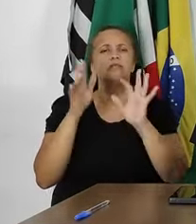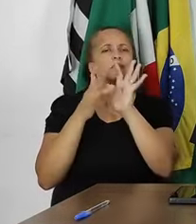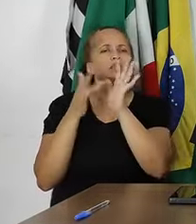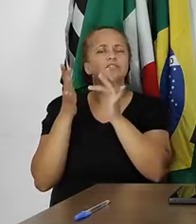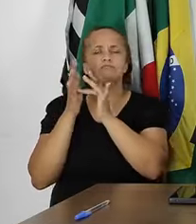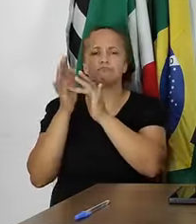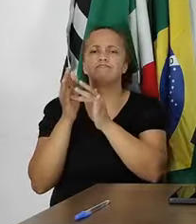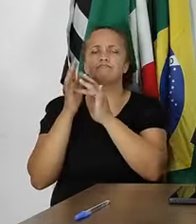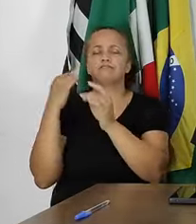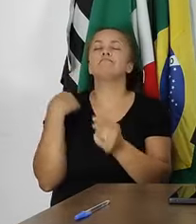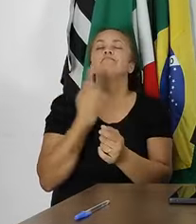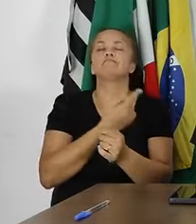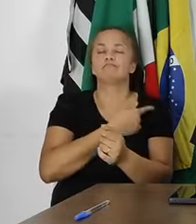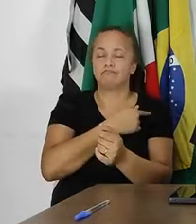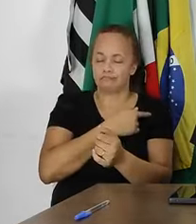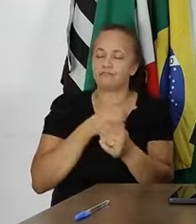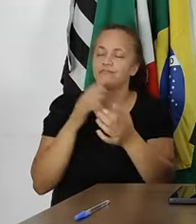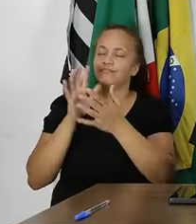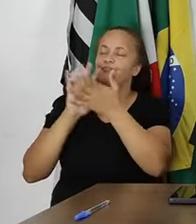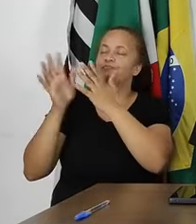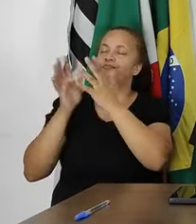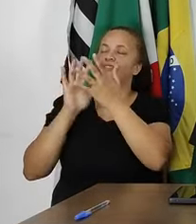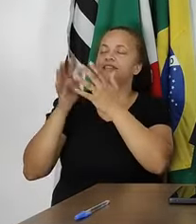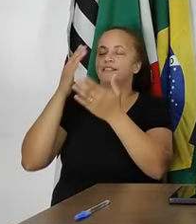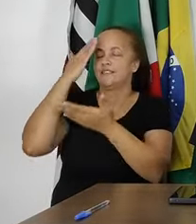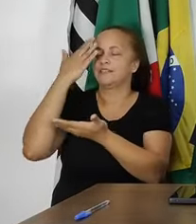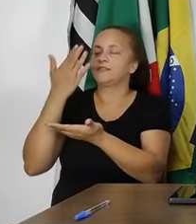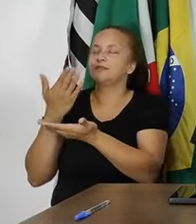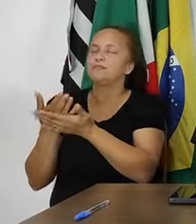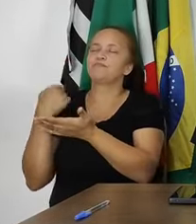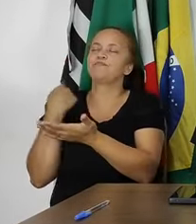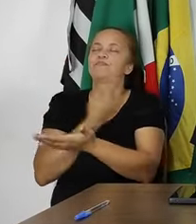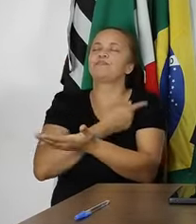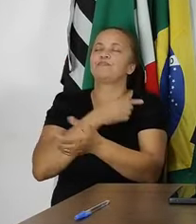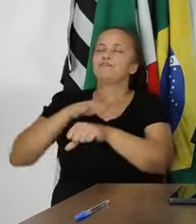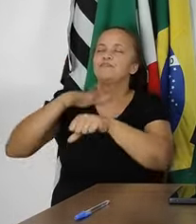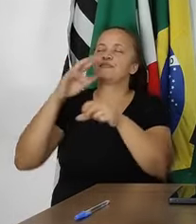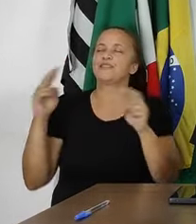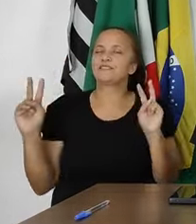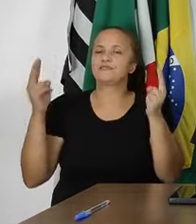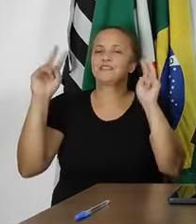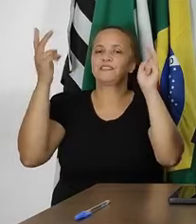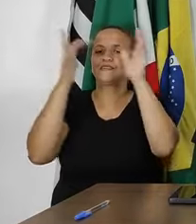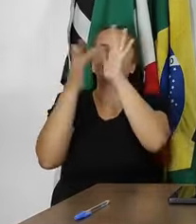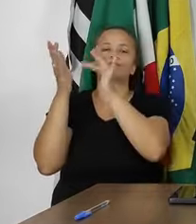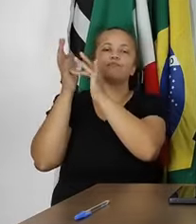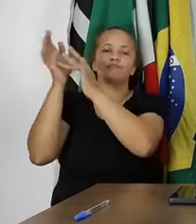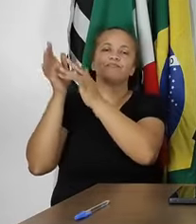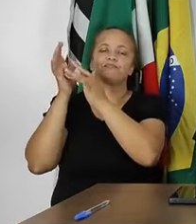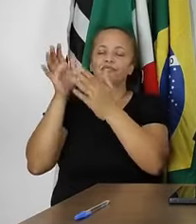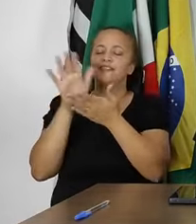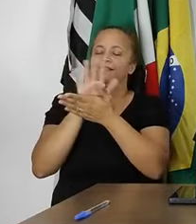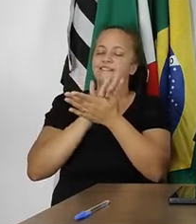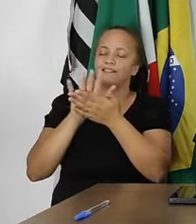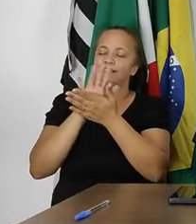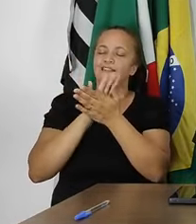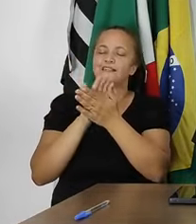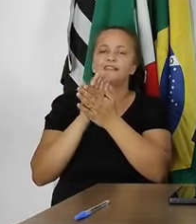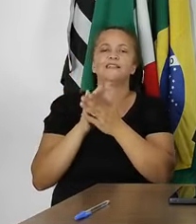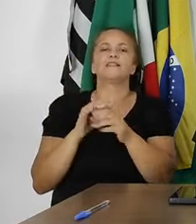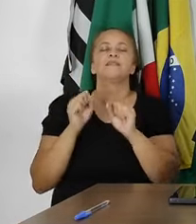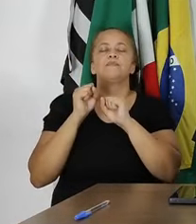que está escrito: nós somos mais do que vencedores em Cristo Jesus, e nada e ninguém poderá nos separar do amor